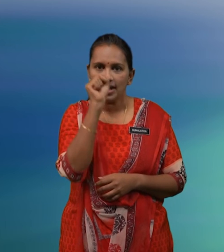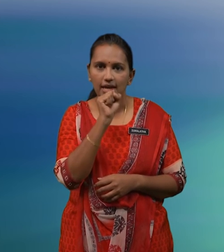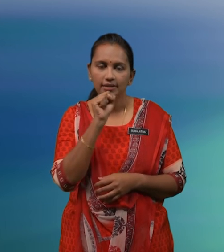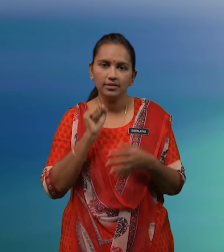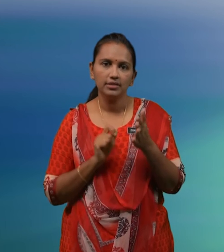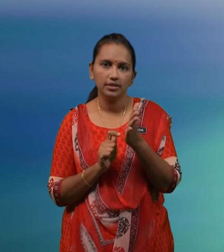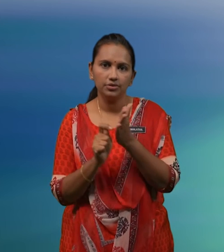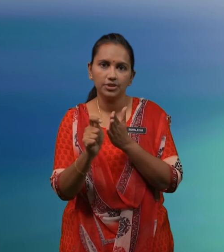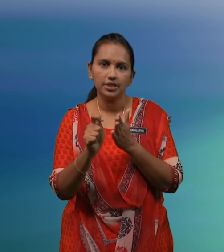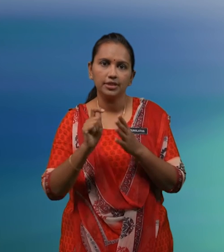Soalan seterusnya.